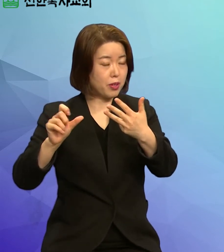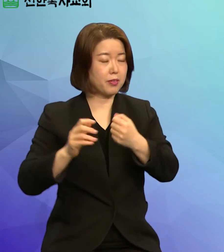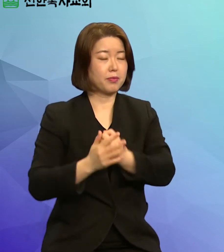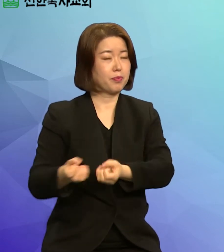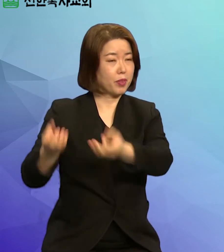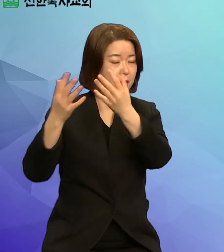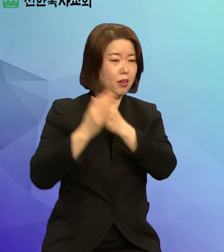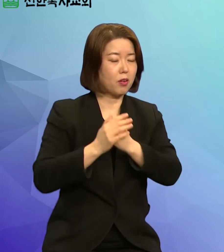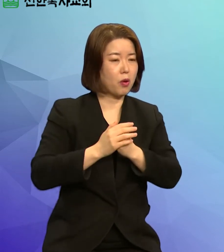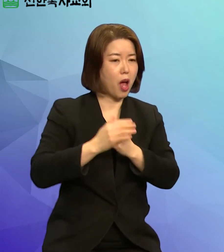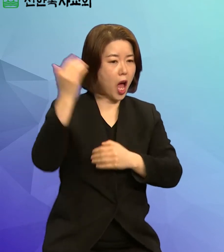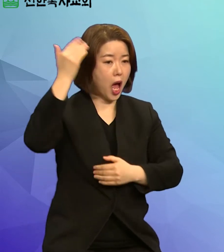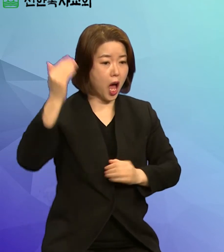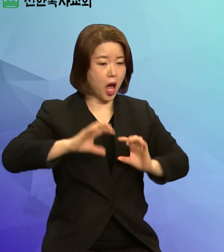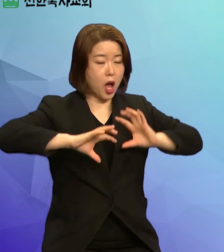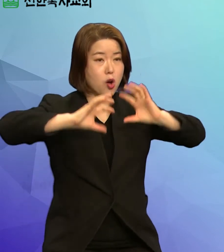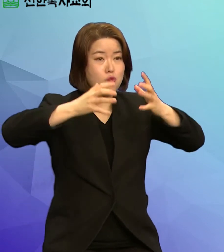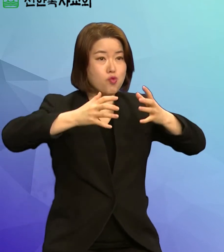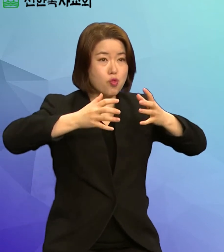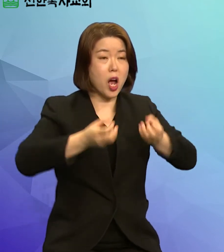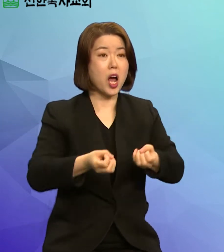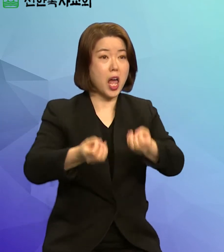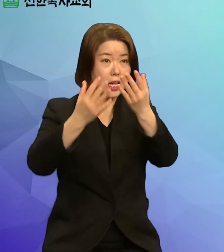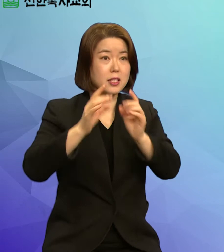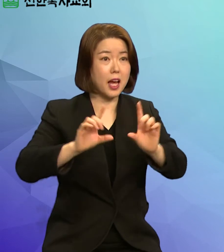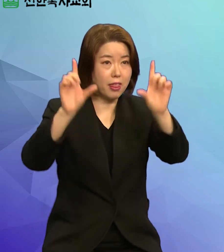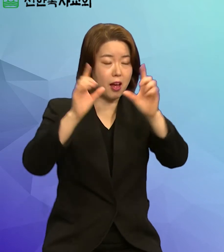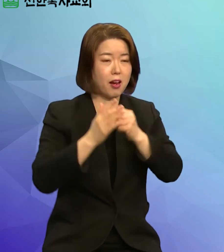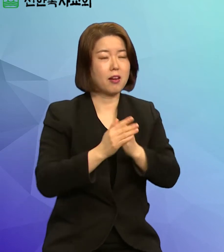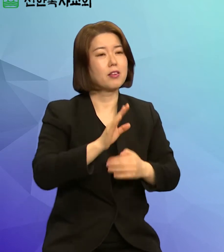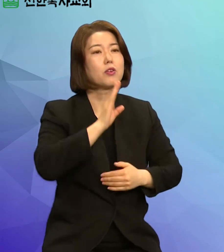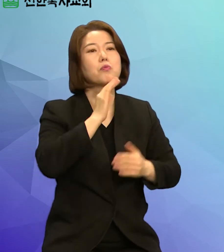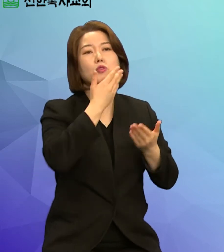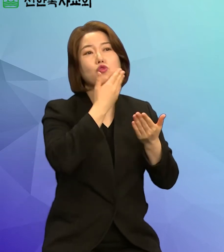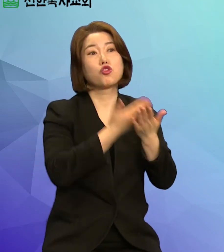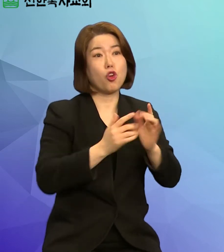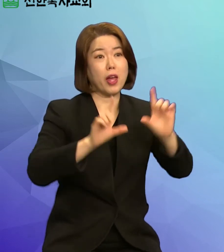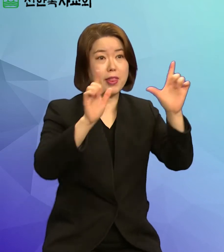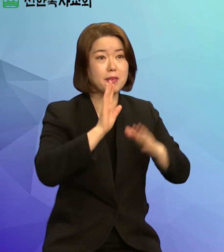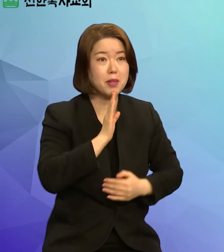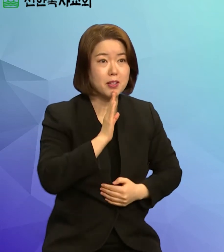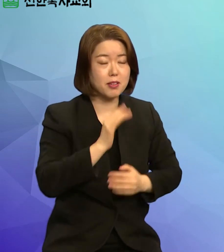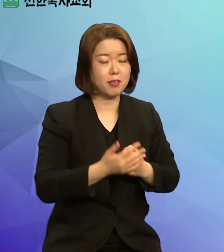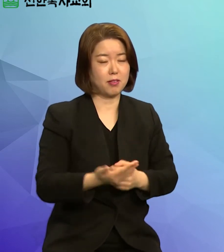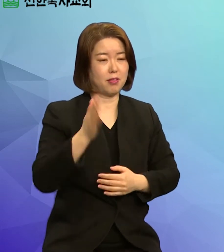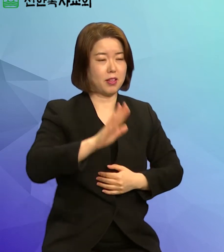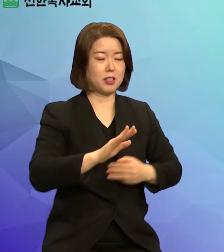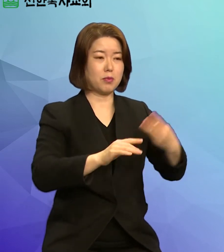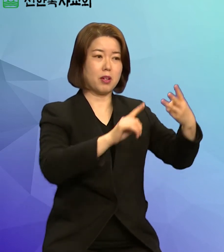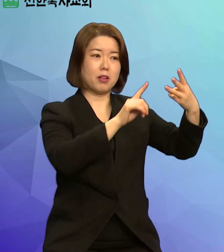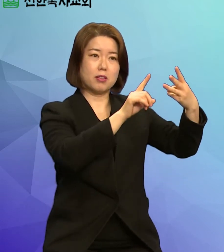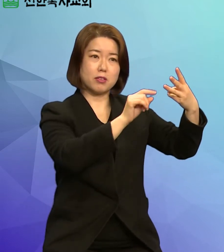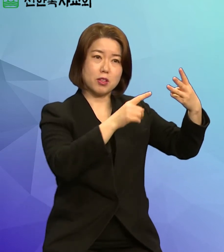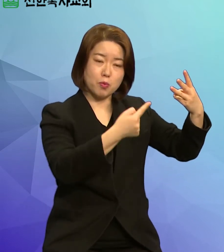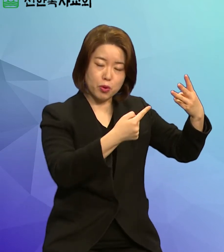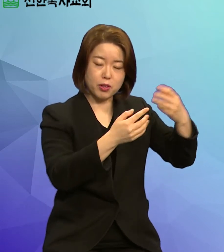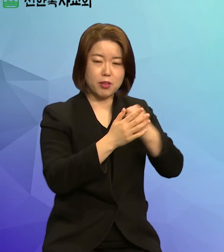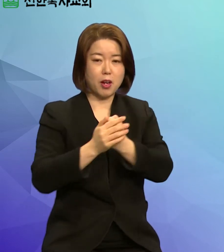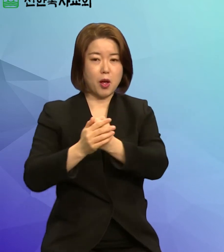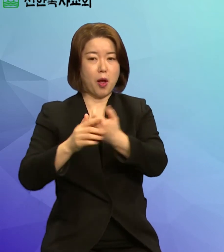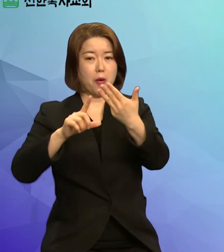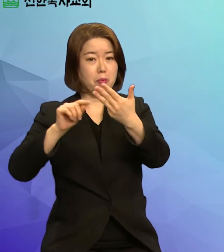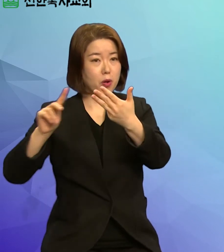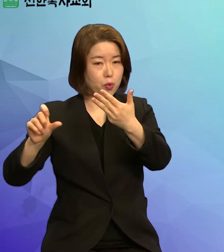우리 국가적인 국경일입니다. 너무너무 중요한 날이죠. 그러나 3.1절이나 광복절에